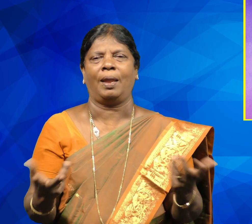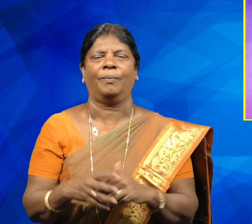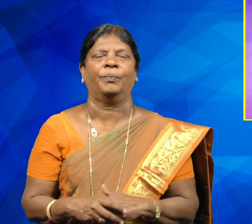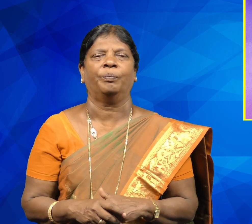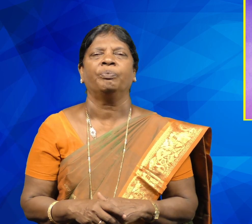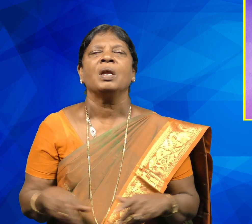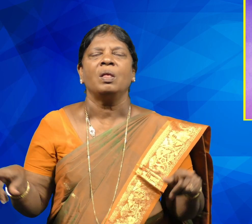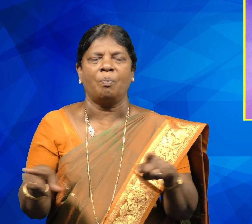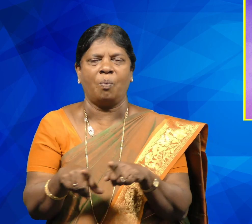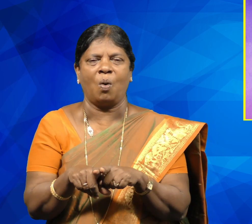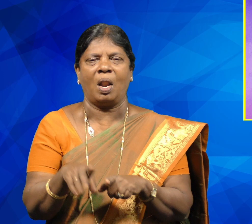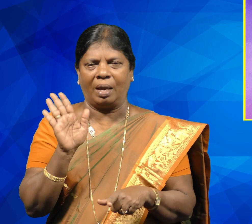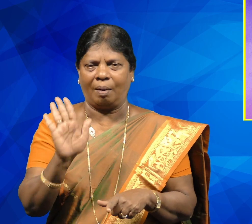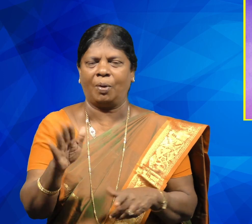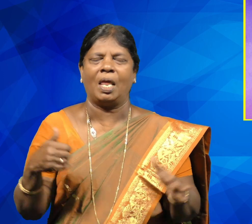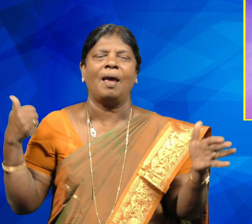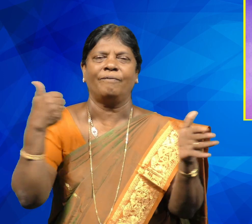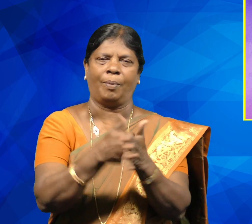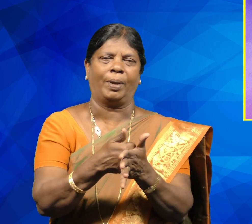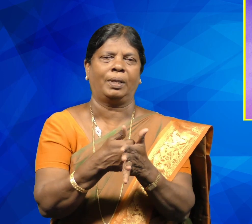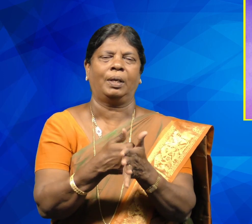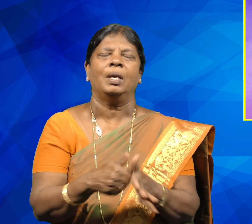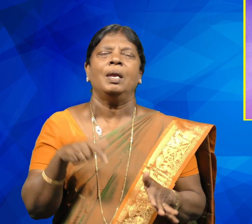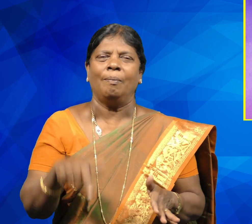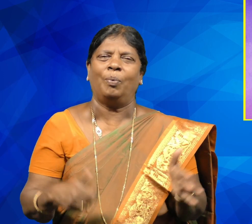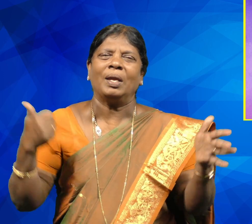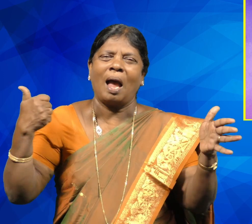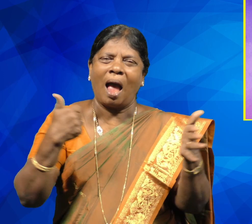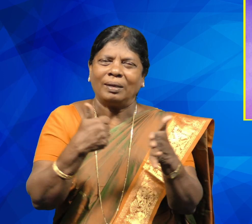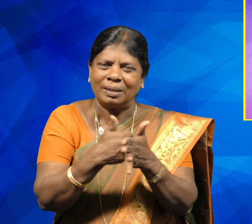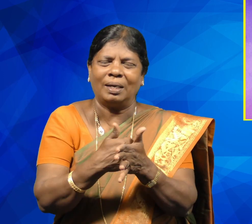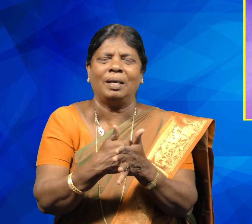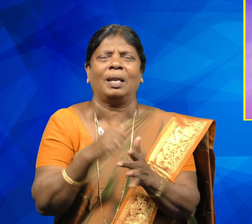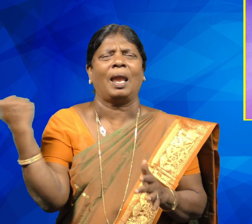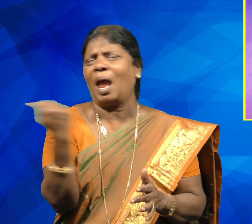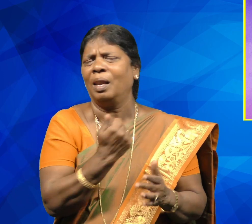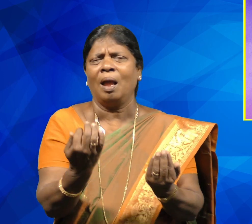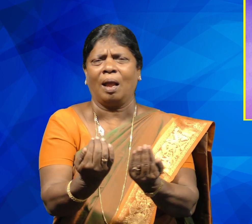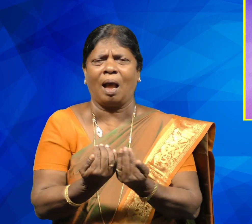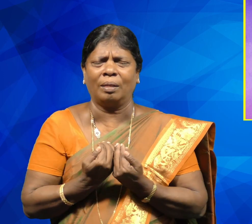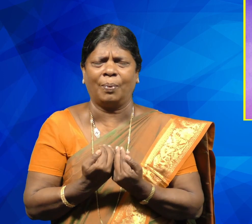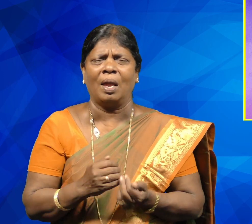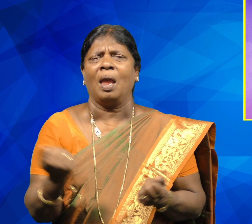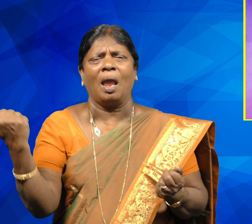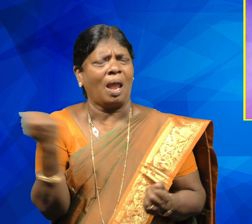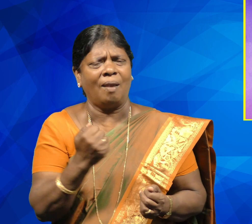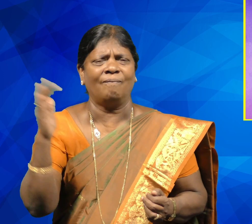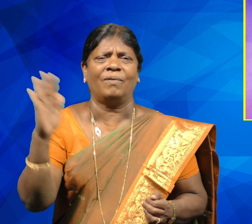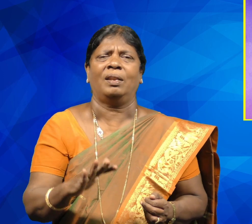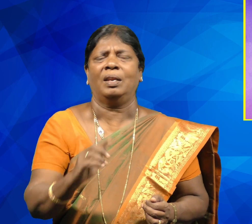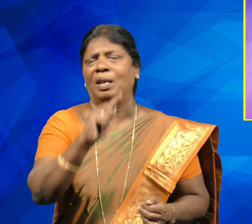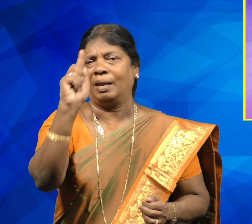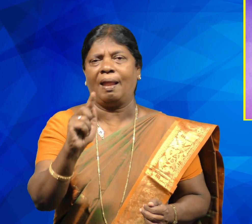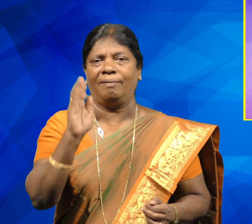ஏற்படலாம். இப்போ விபத்துகள் இதெல்லாம் ஏற்படுவதனாலே ஏன் காப்பாற்றப்படவில்லை, ஏன் நடக்கிறது